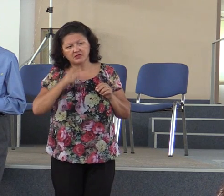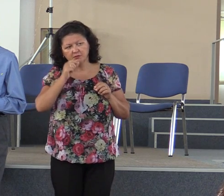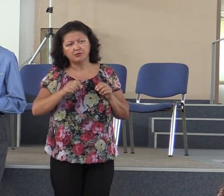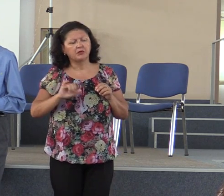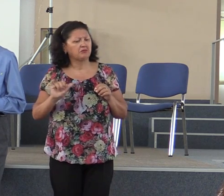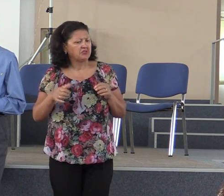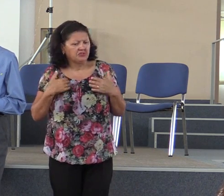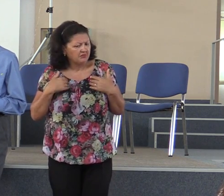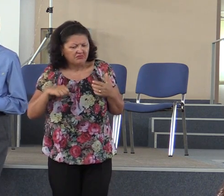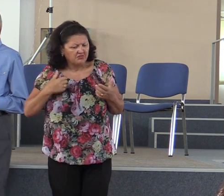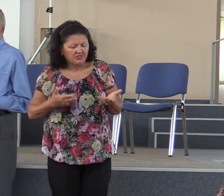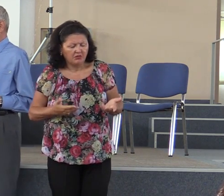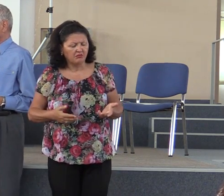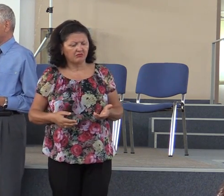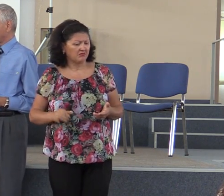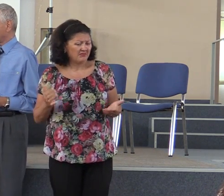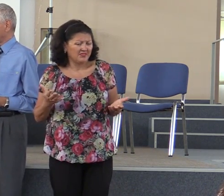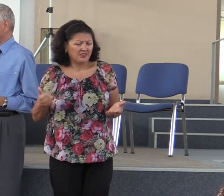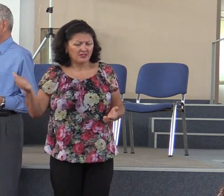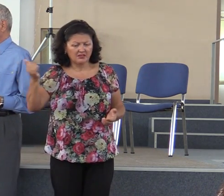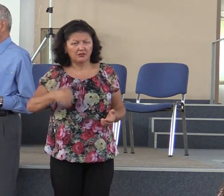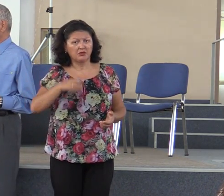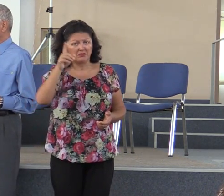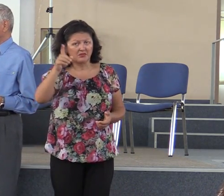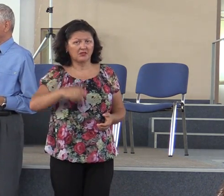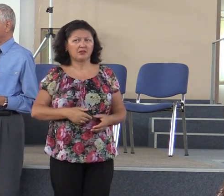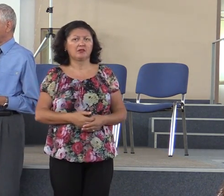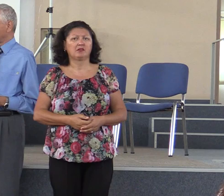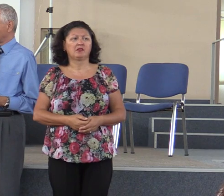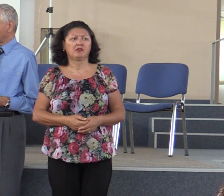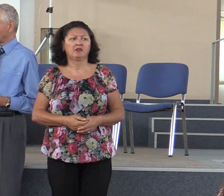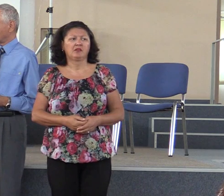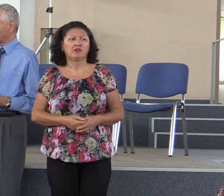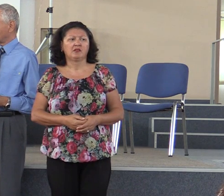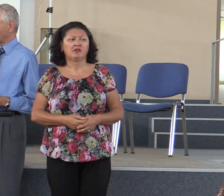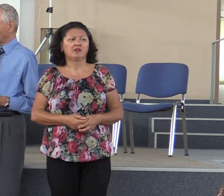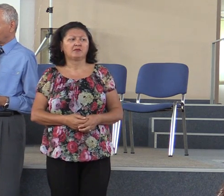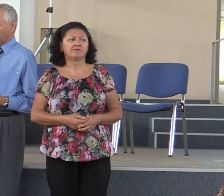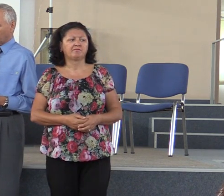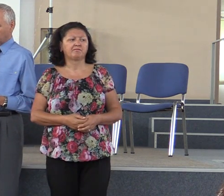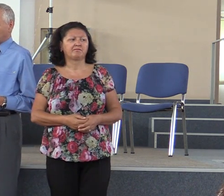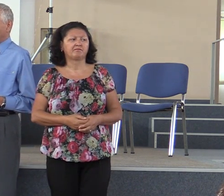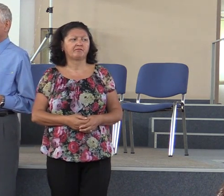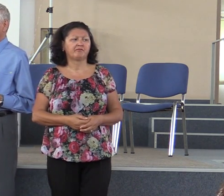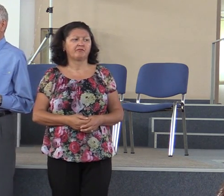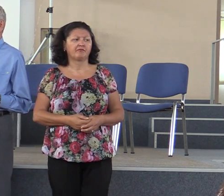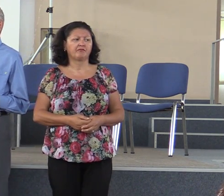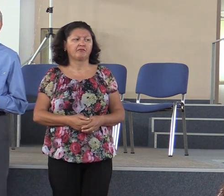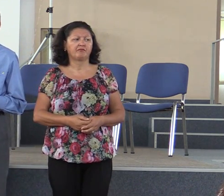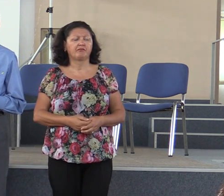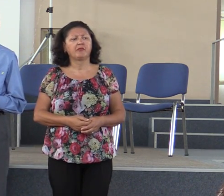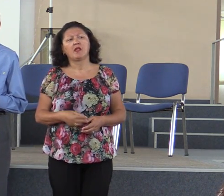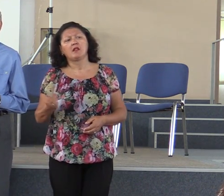offer you. Ce să îți aduc eu ție? And he said, "Why would Pharaoh listen to me?" De ce ar